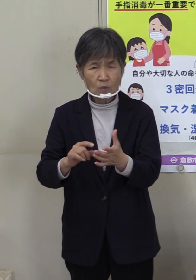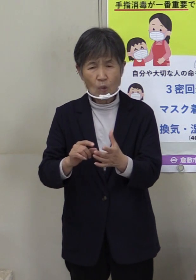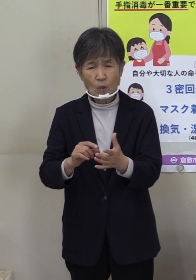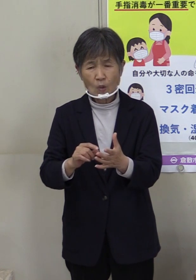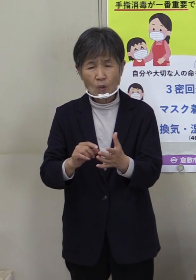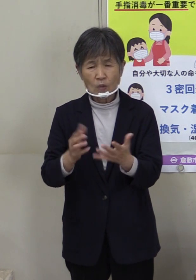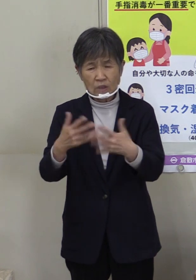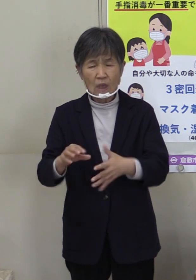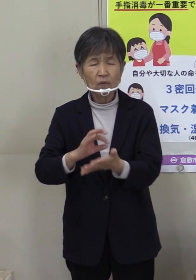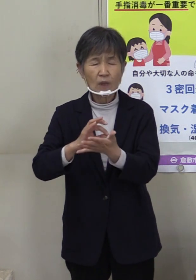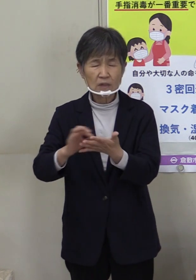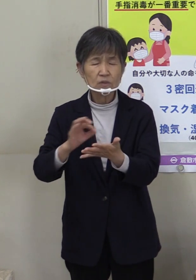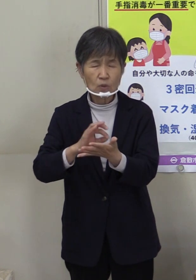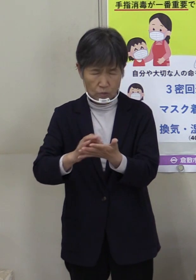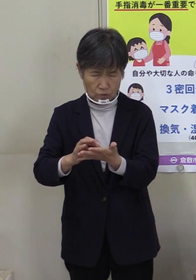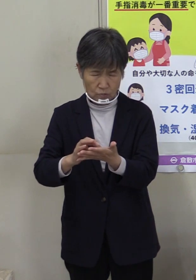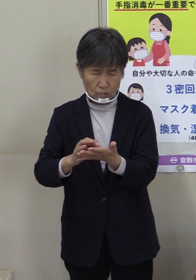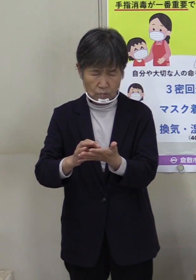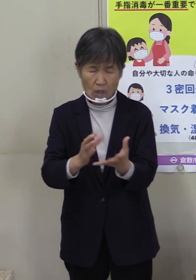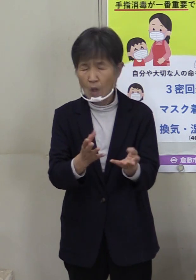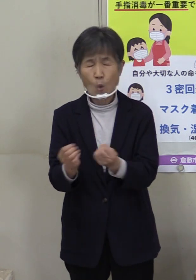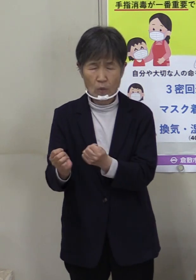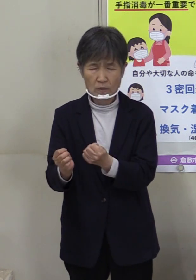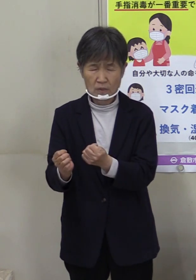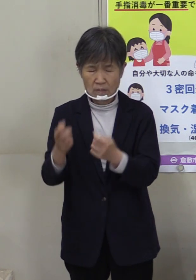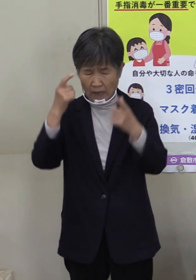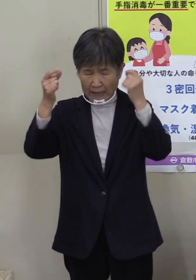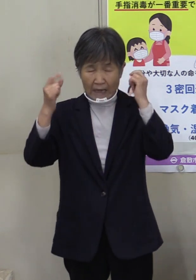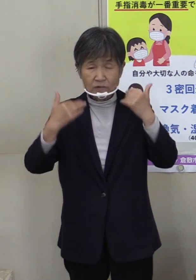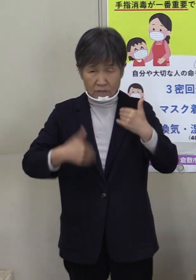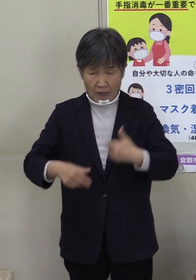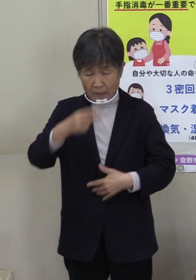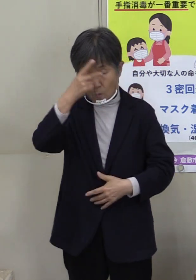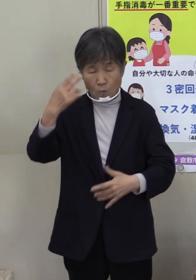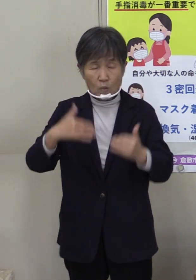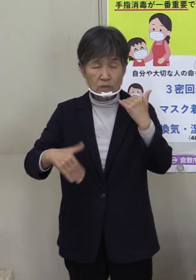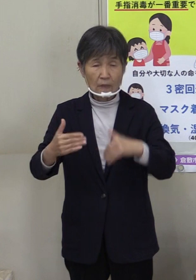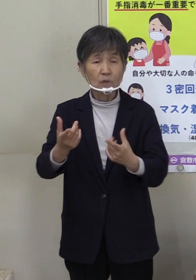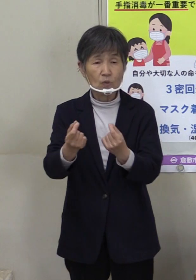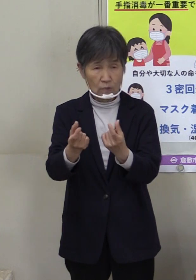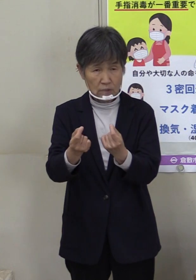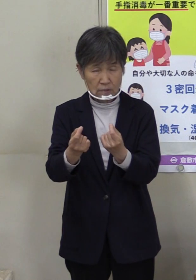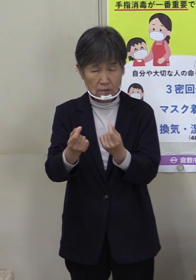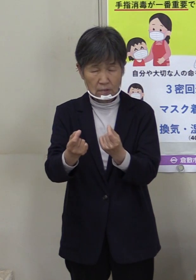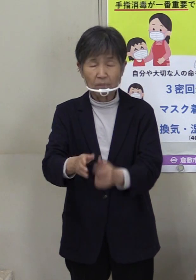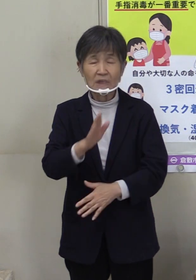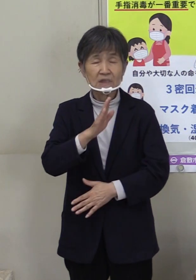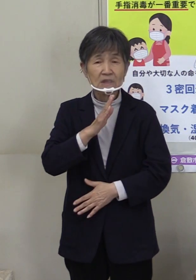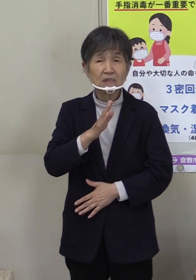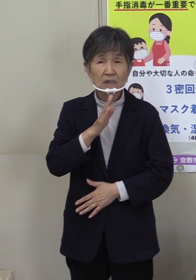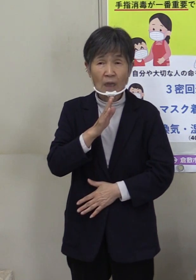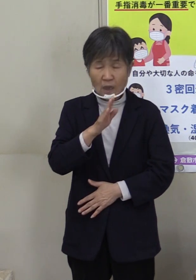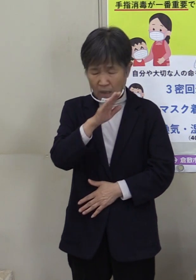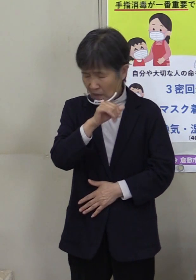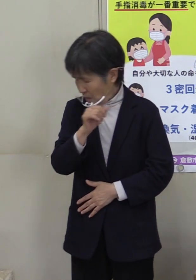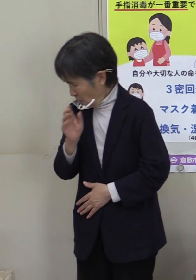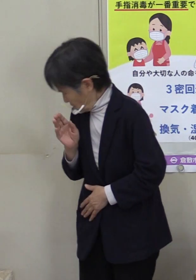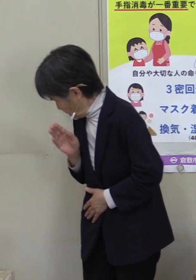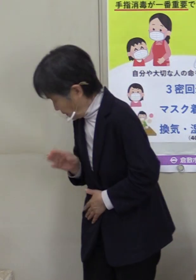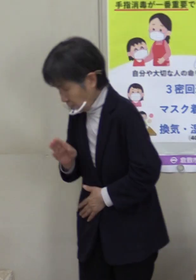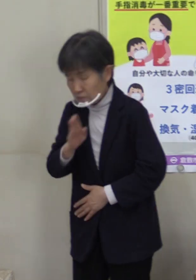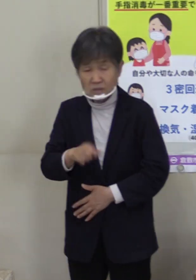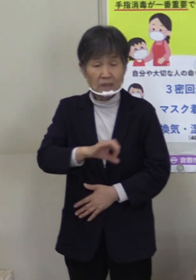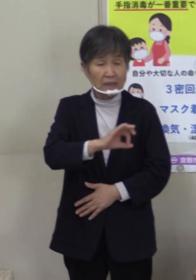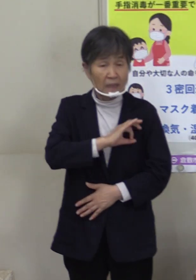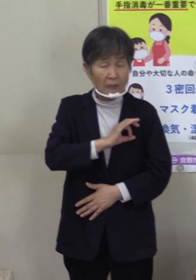のが、それは大学生とか高校生においても同じことが言えますので、その実際に、名前も知